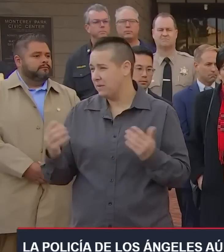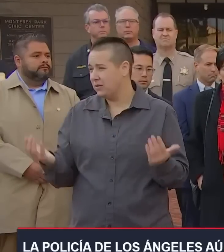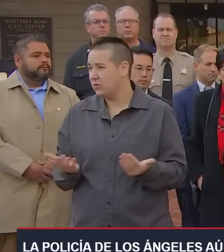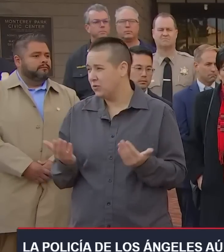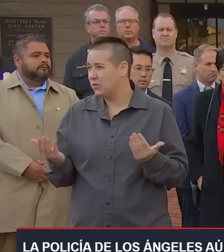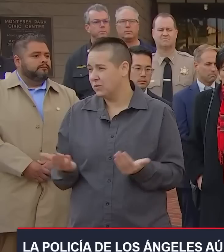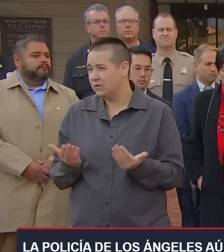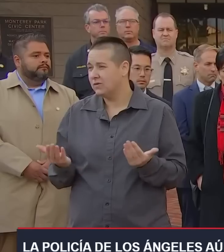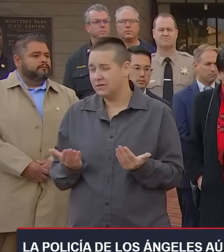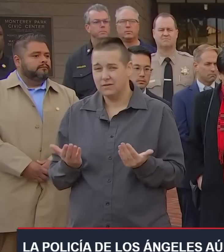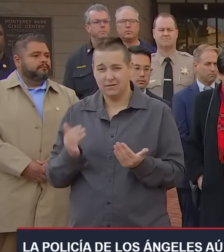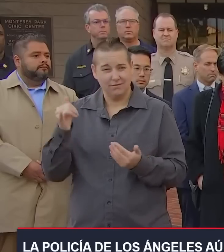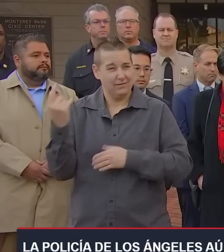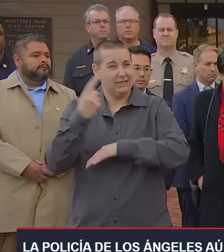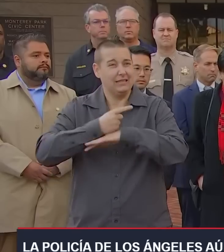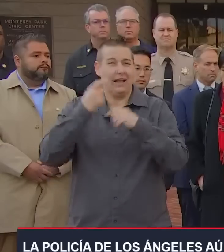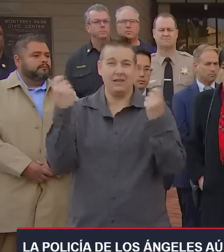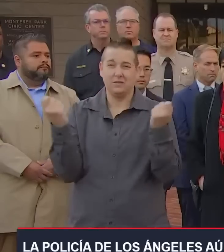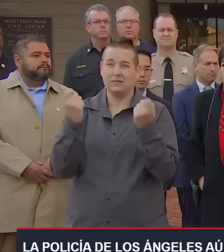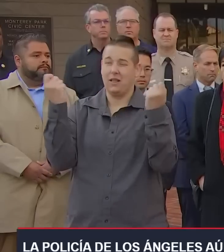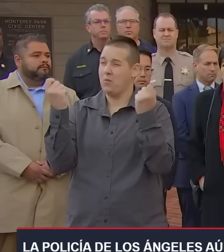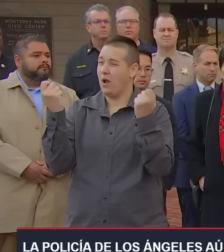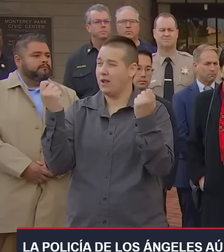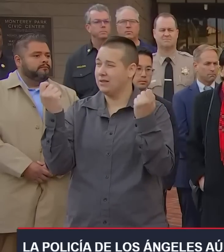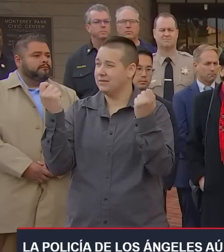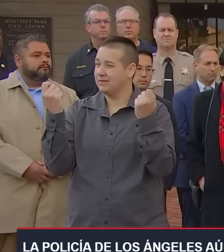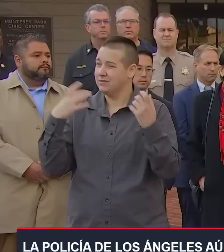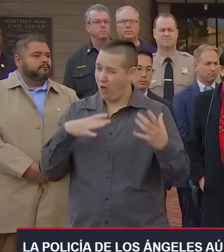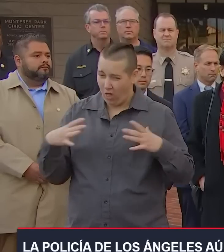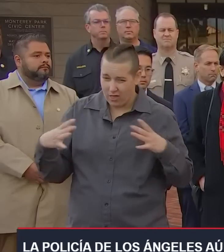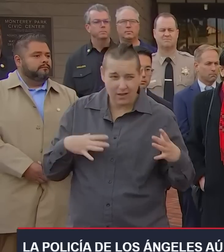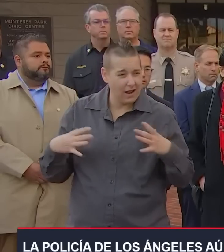lamentable que haya ocurrido